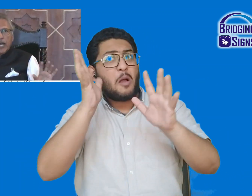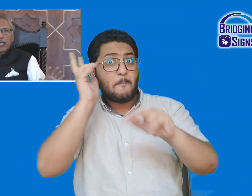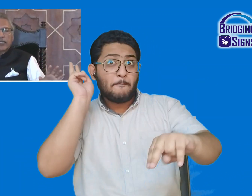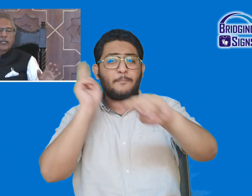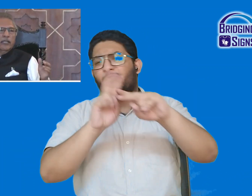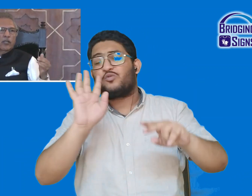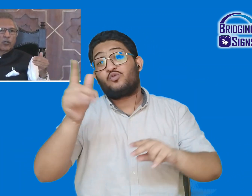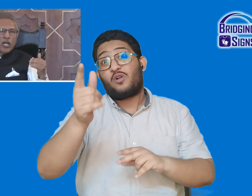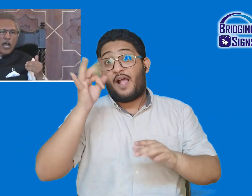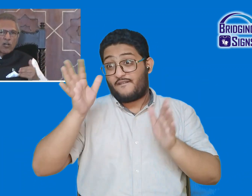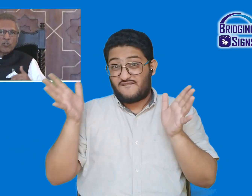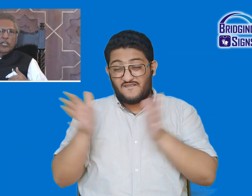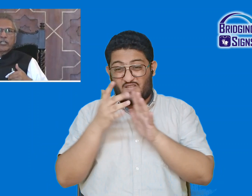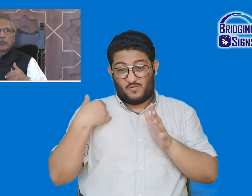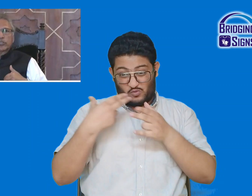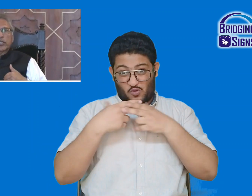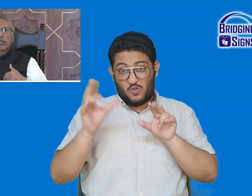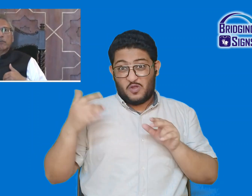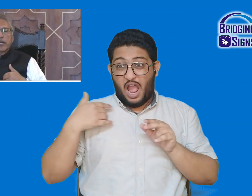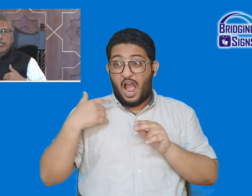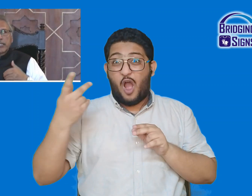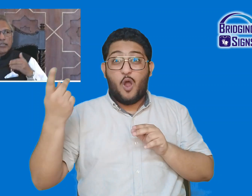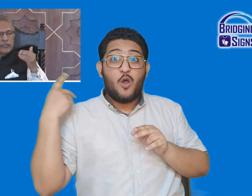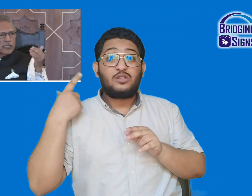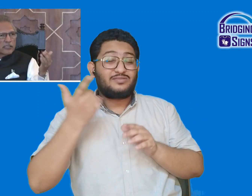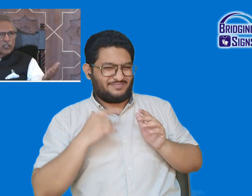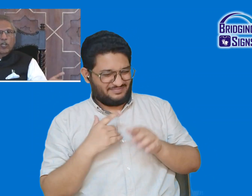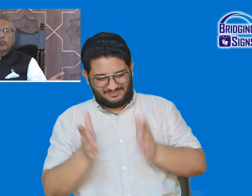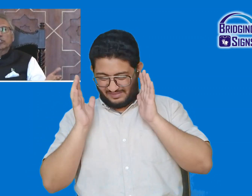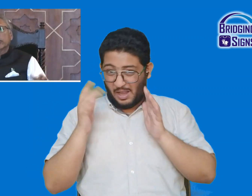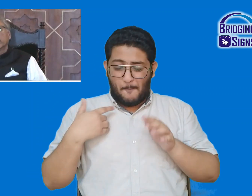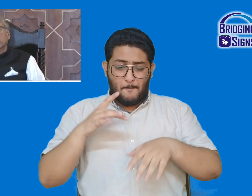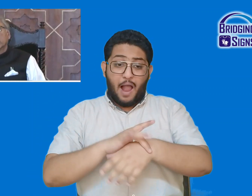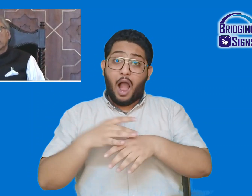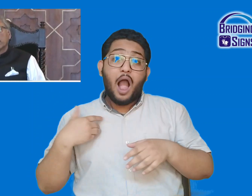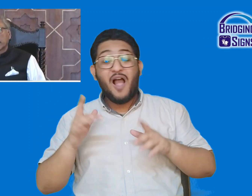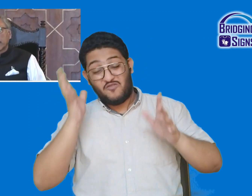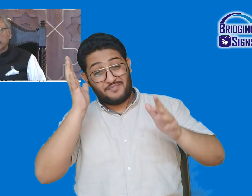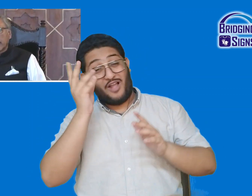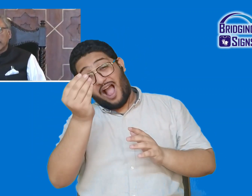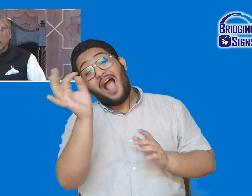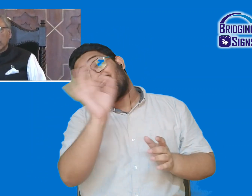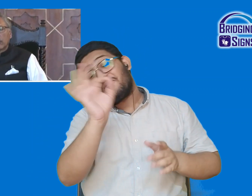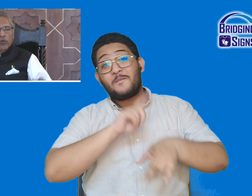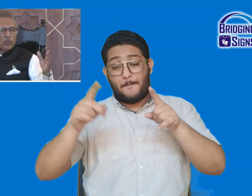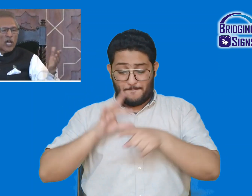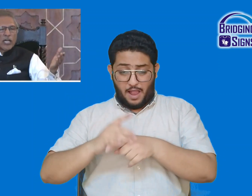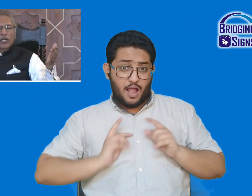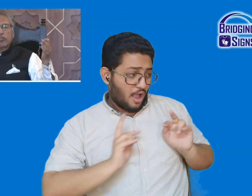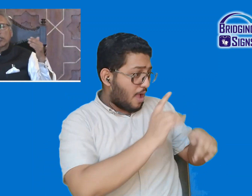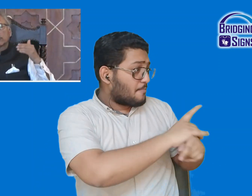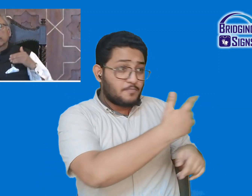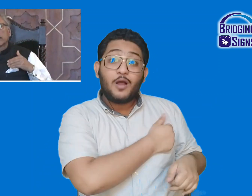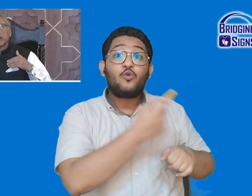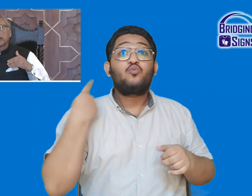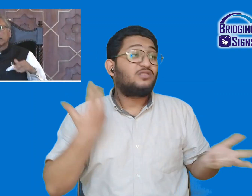آپ خیال رکھیں, گناہگار ہوں گے کہ مجھ سے بد احتیاطی سے کسی اور کو یہ مرض لگ جائے, اور وہ گناہگار